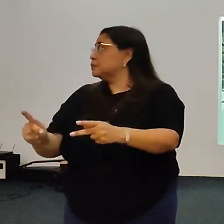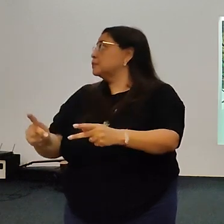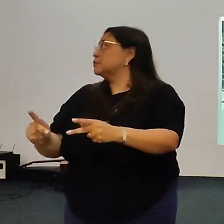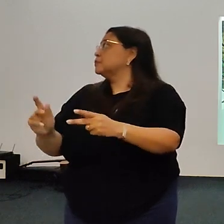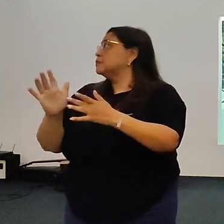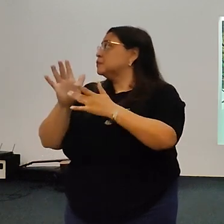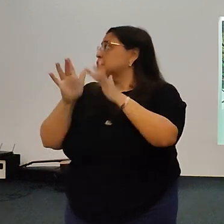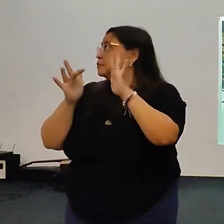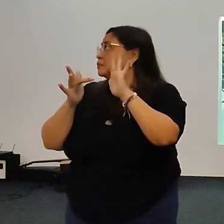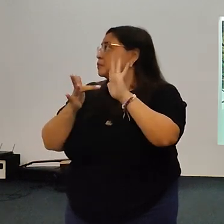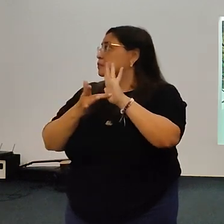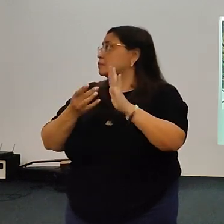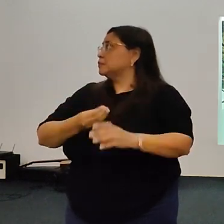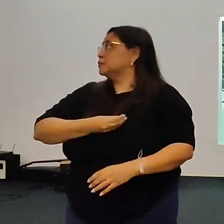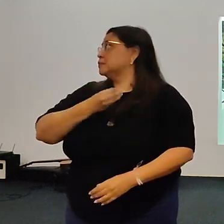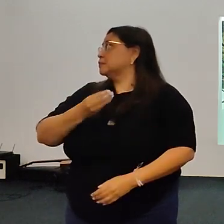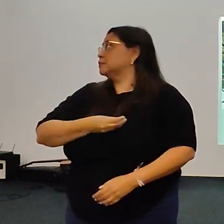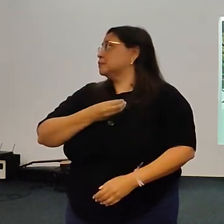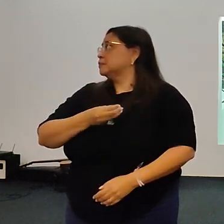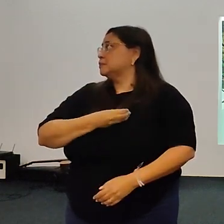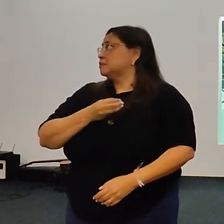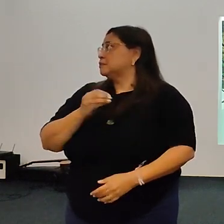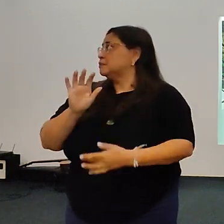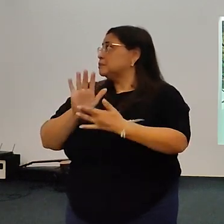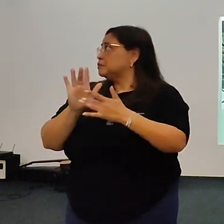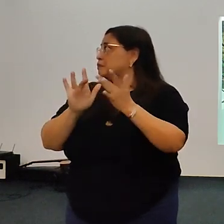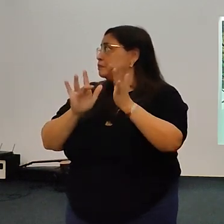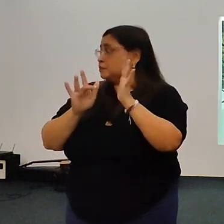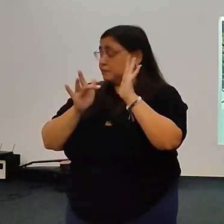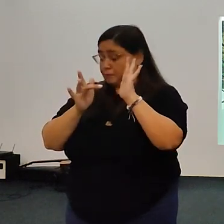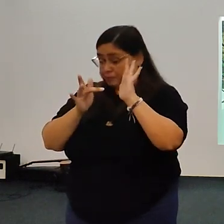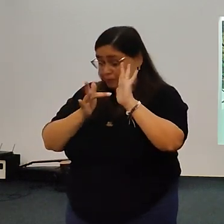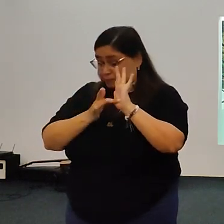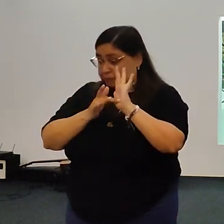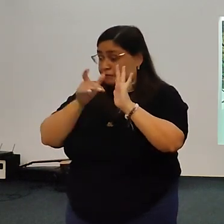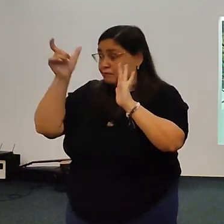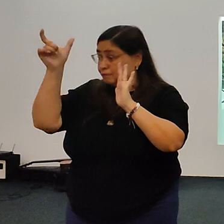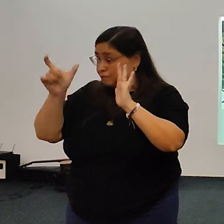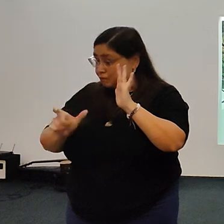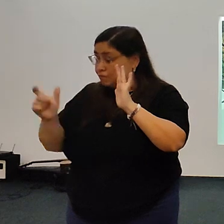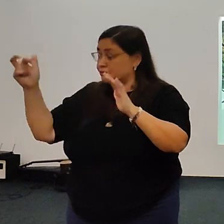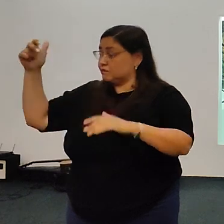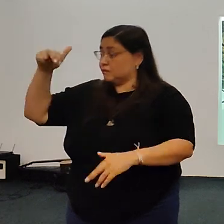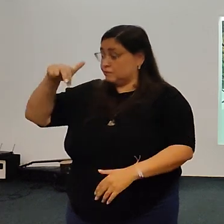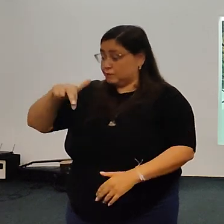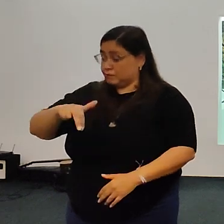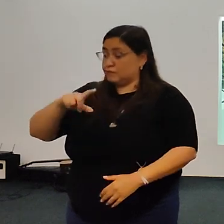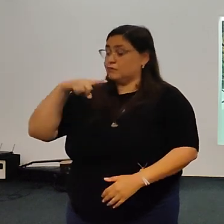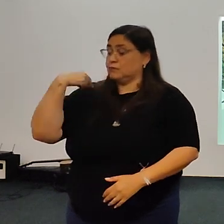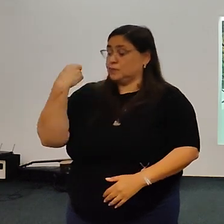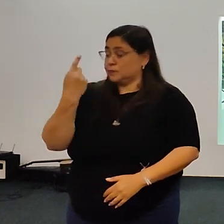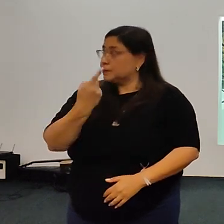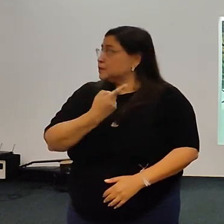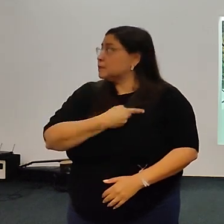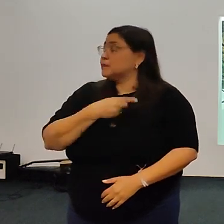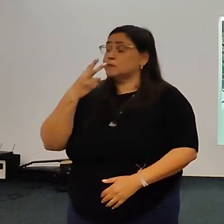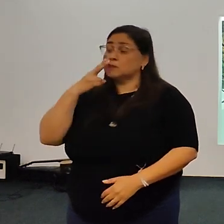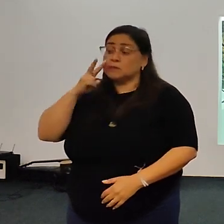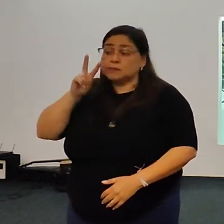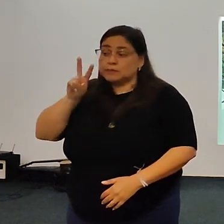a respeito da palavra da vida, Cristo, né? A vida se manifestou, nós a vimos e